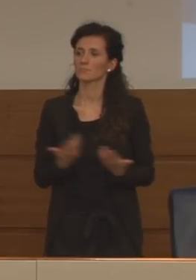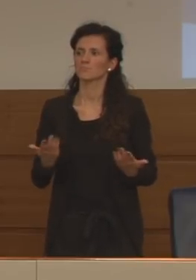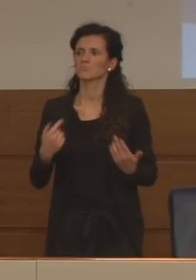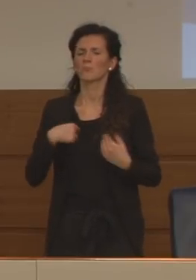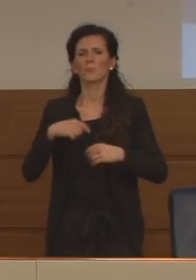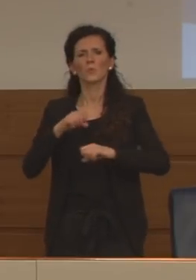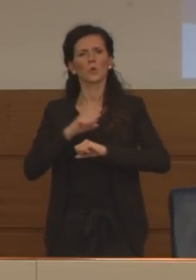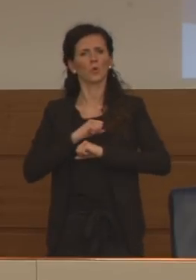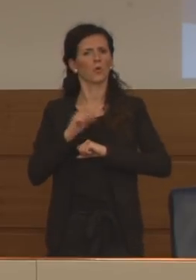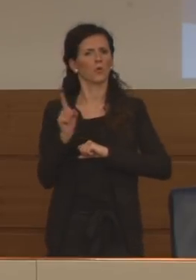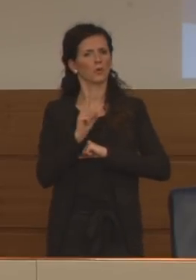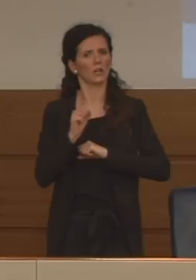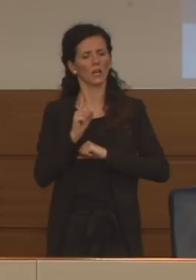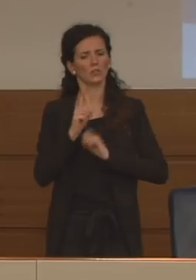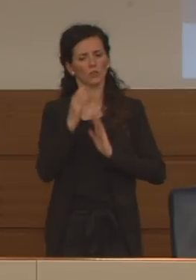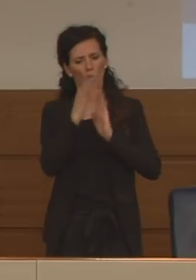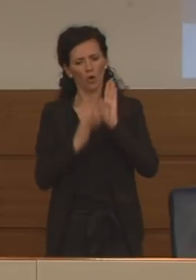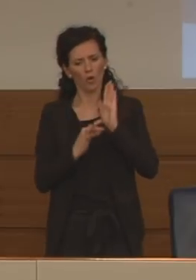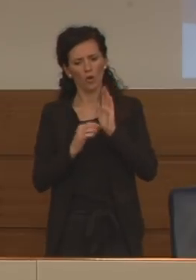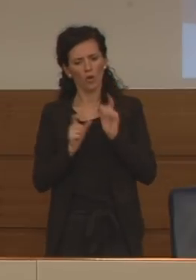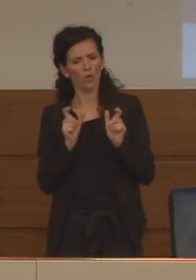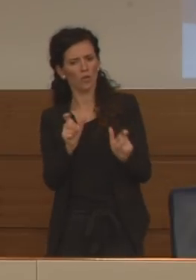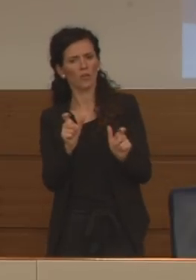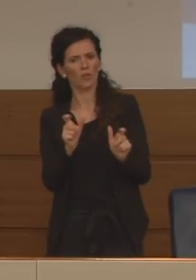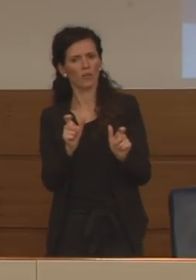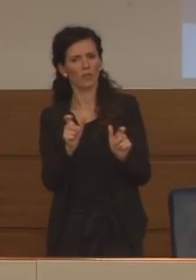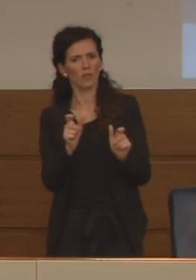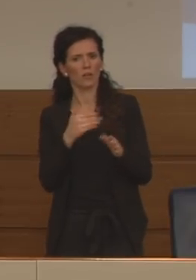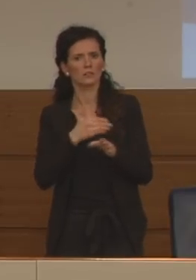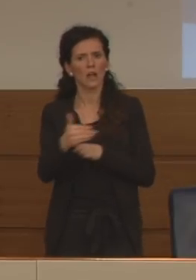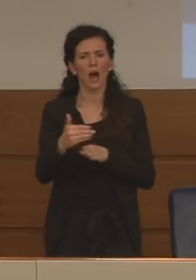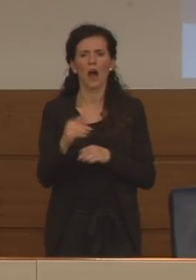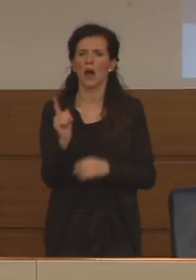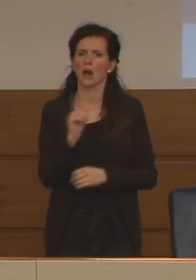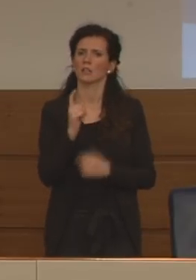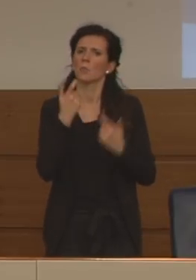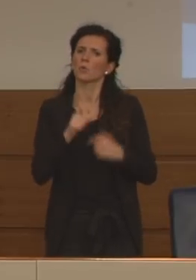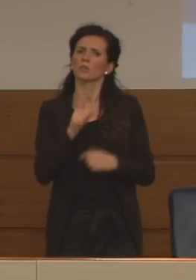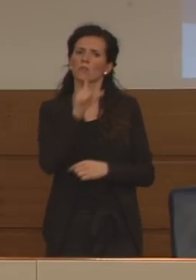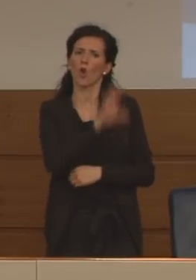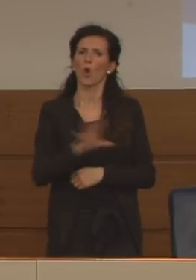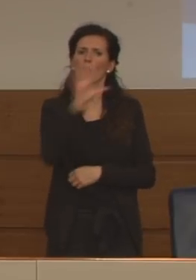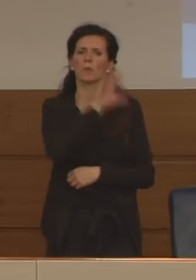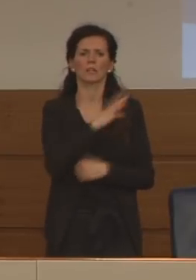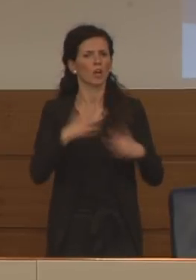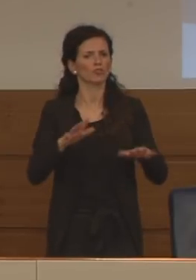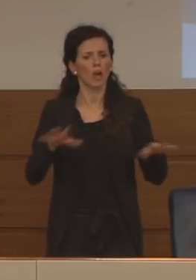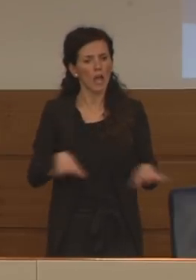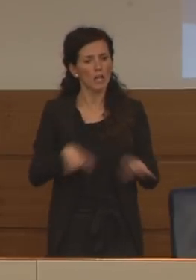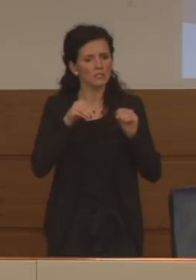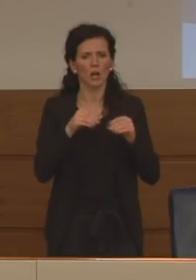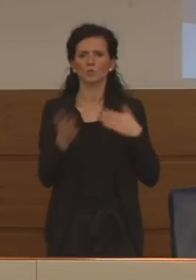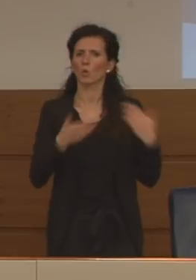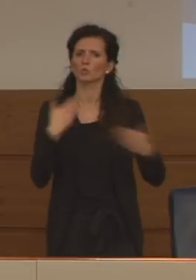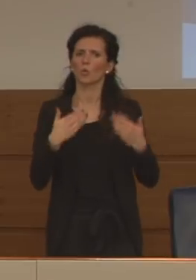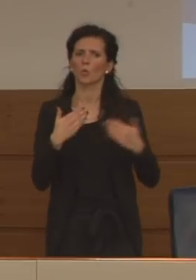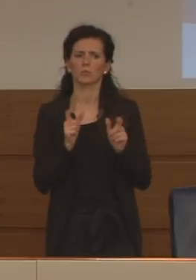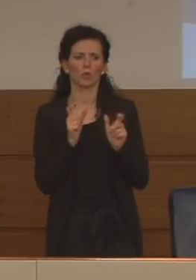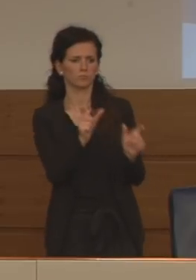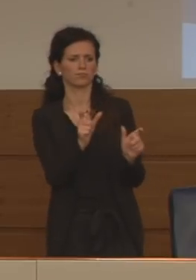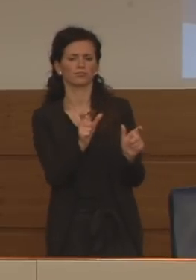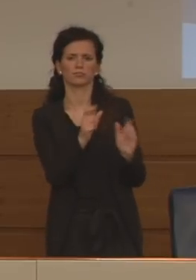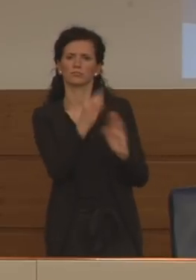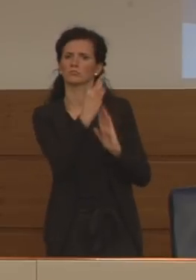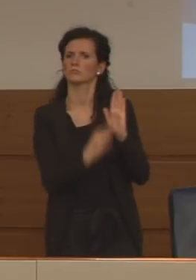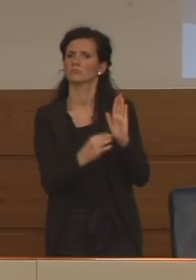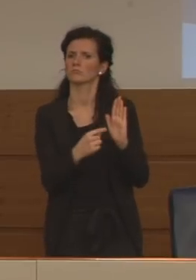perché la lombardia da subito avuto delle misure molto molto restrittive sostanzialmente credo abbiamo